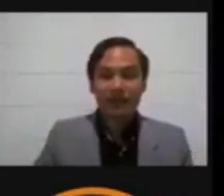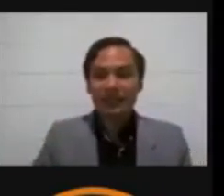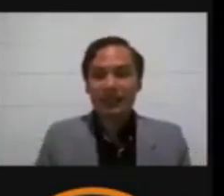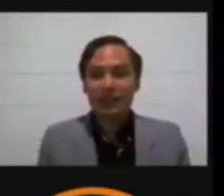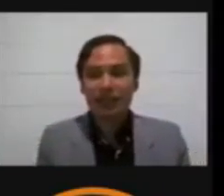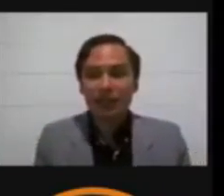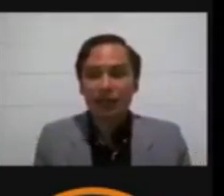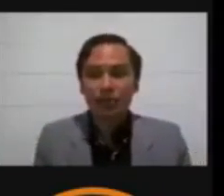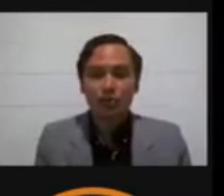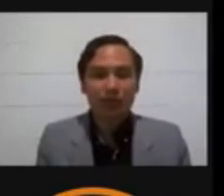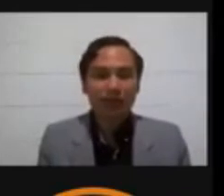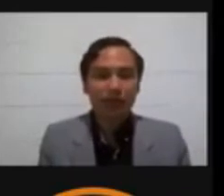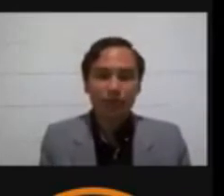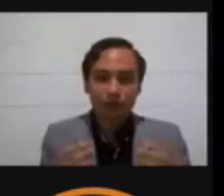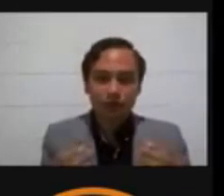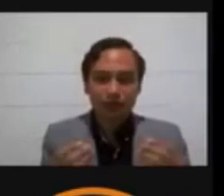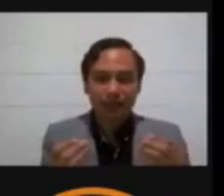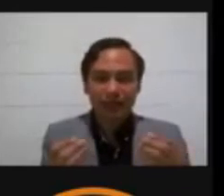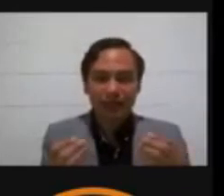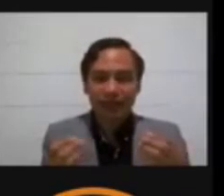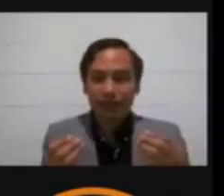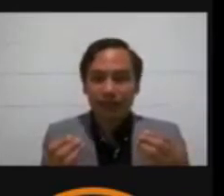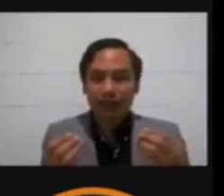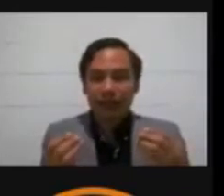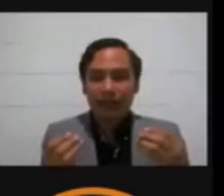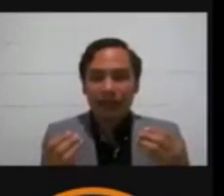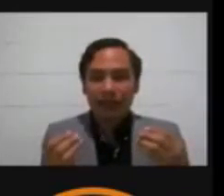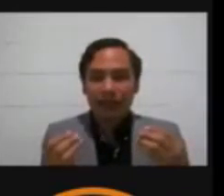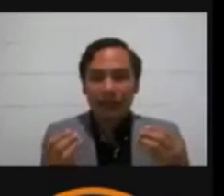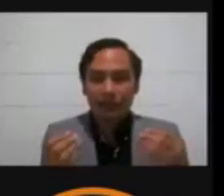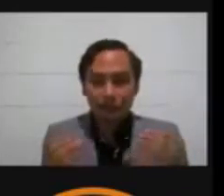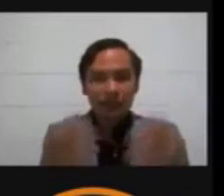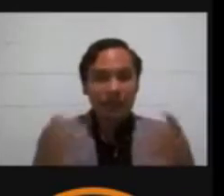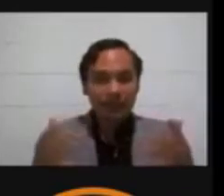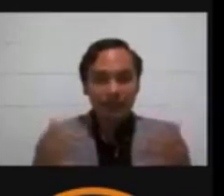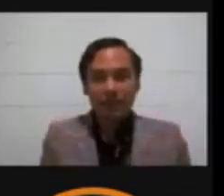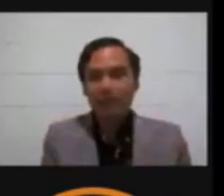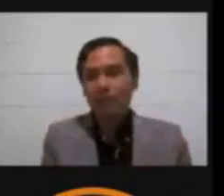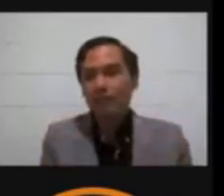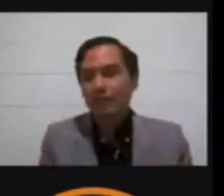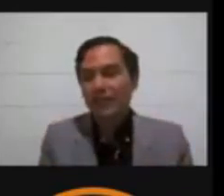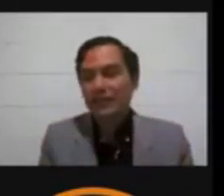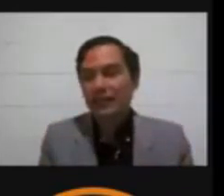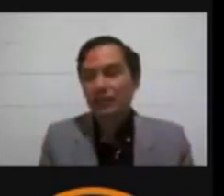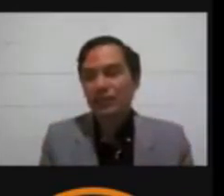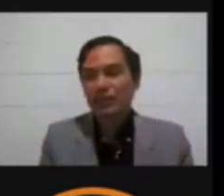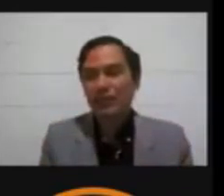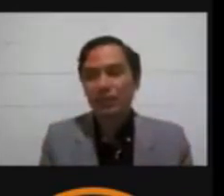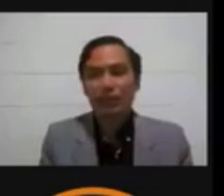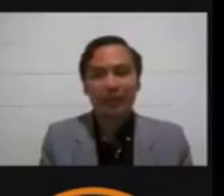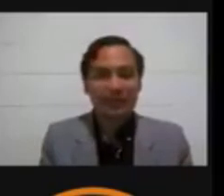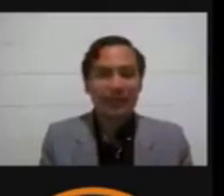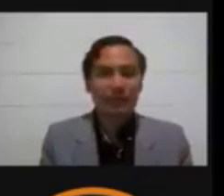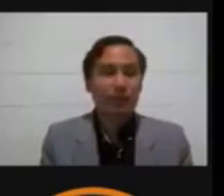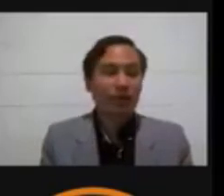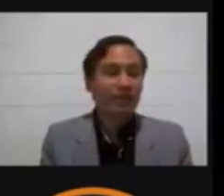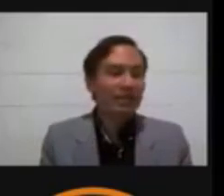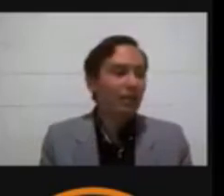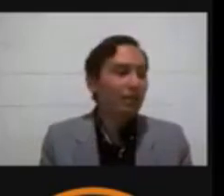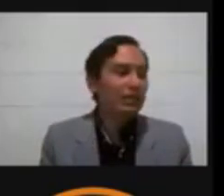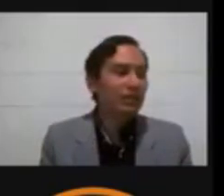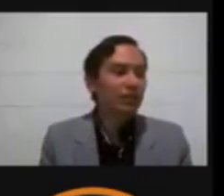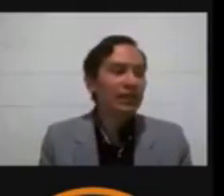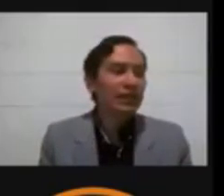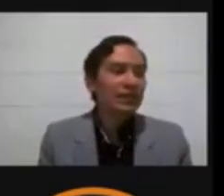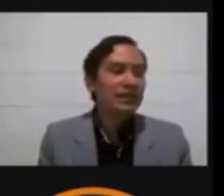estamos hablando de este tema, justo para que nosotros que estamos pues conociendo este tema, seamos también partícipes, porque a veces